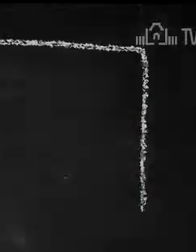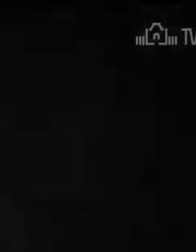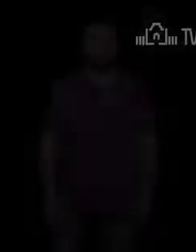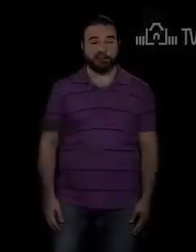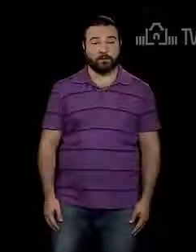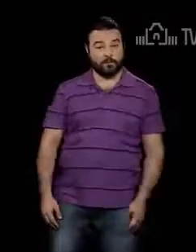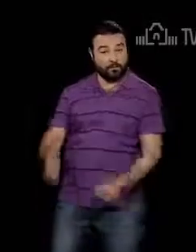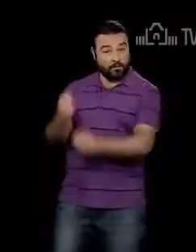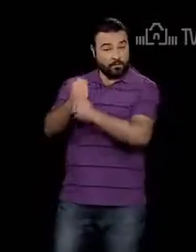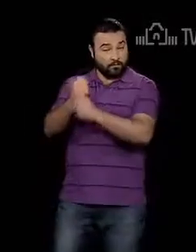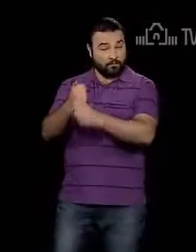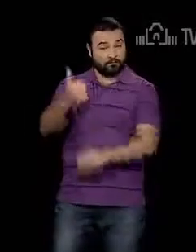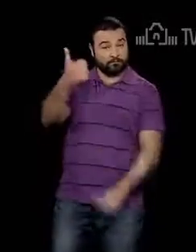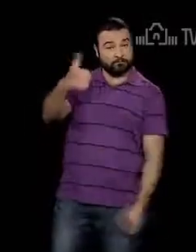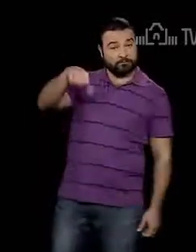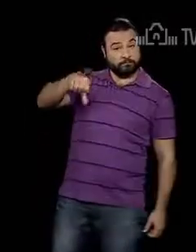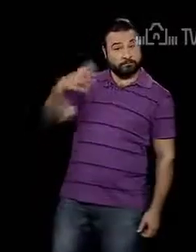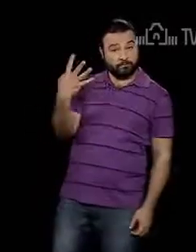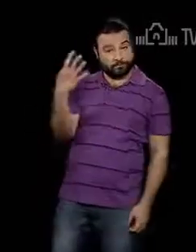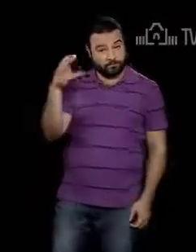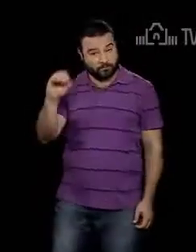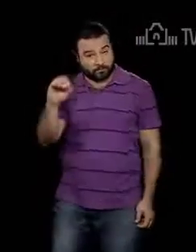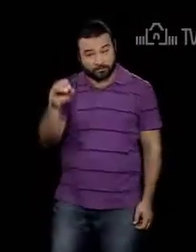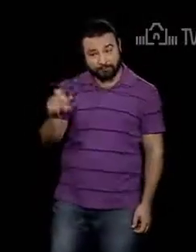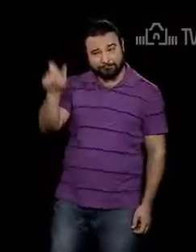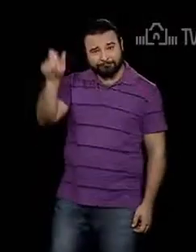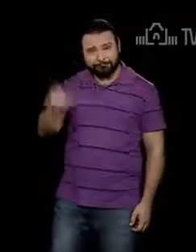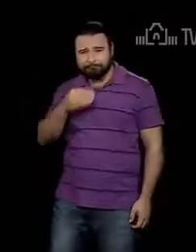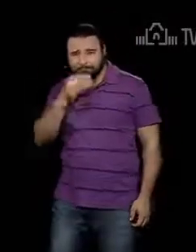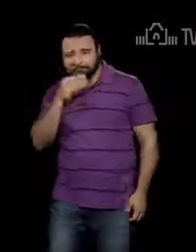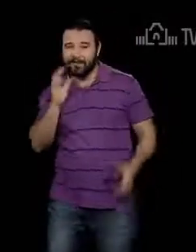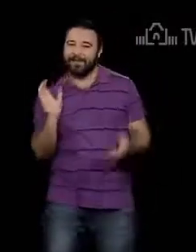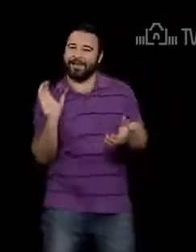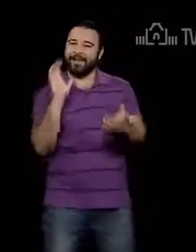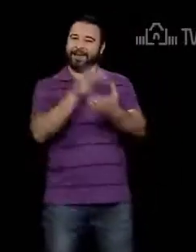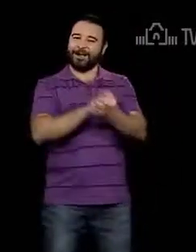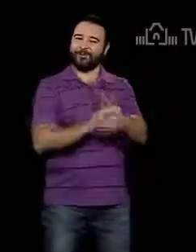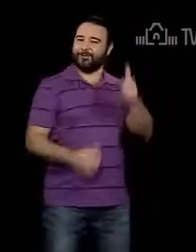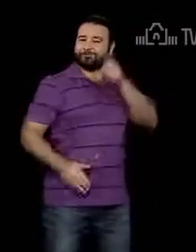Em 1940 Casou-se com a pintora